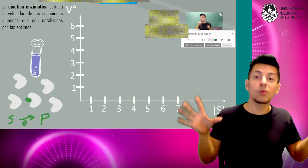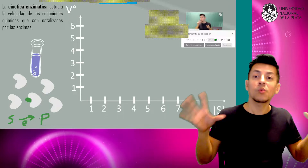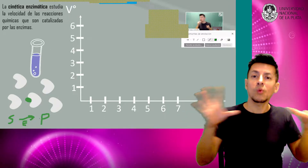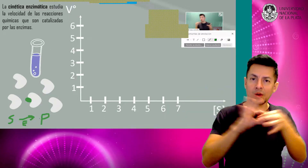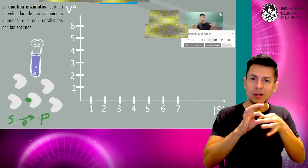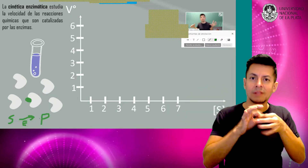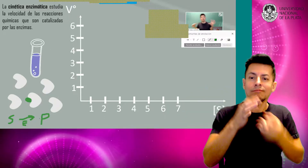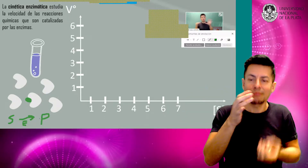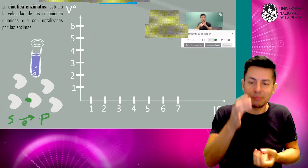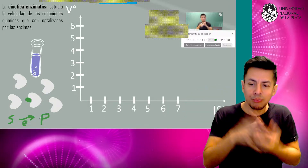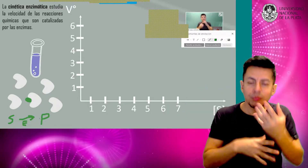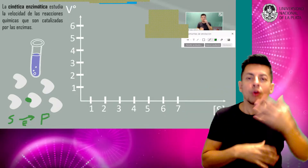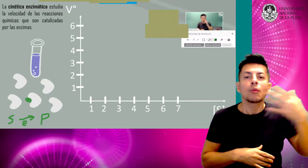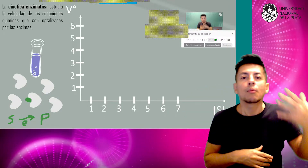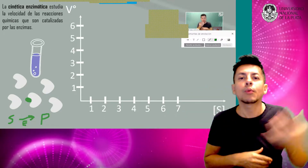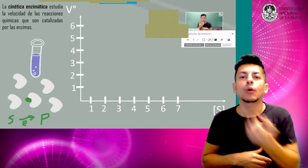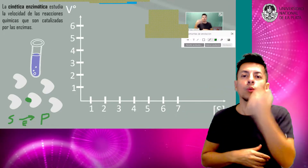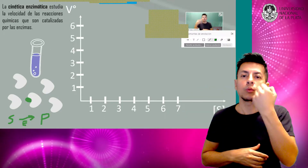producto.